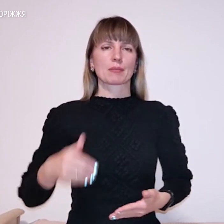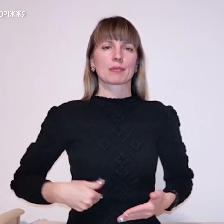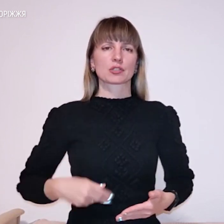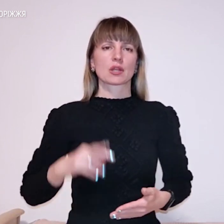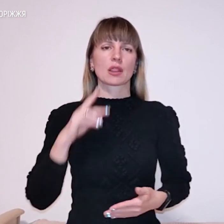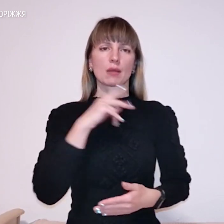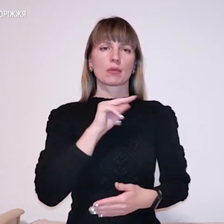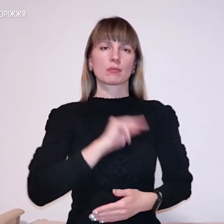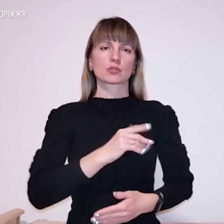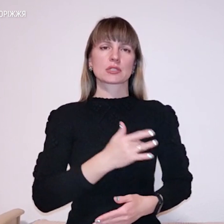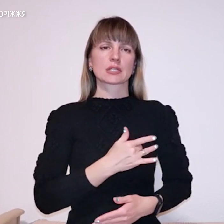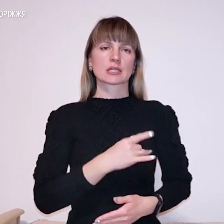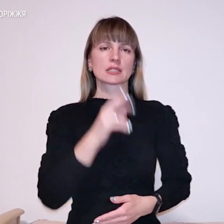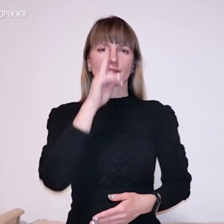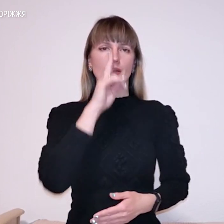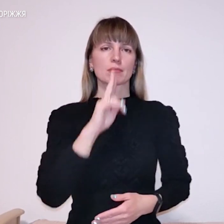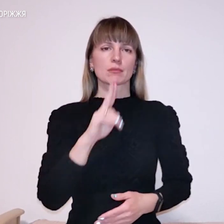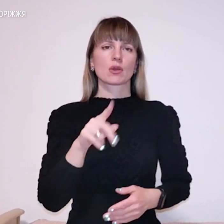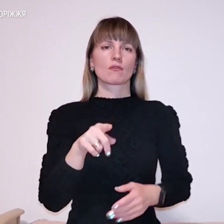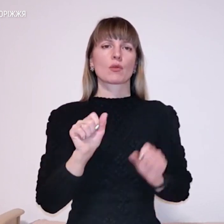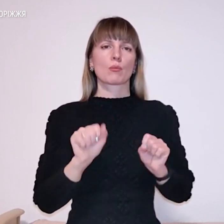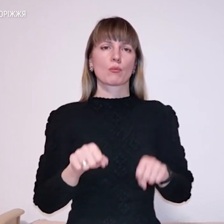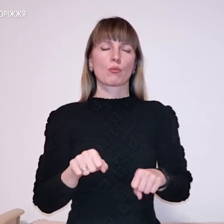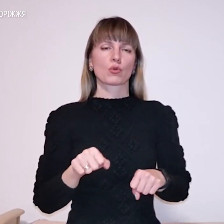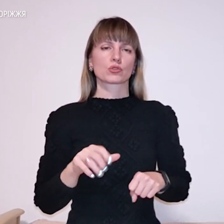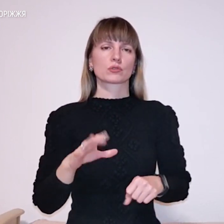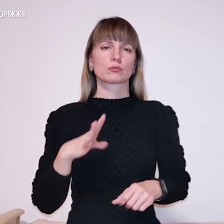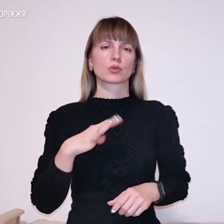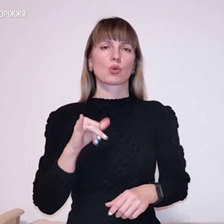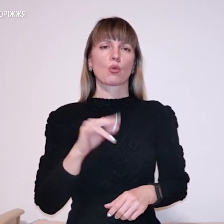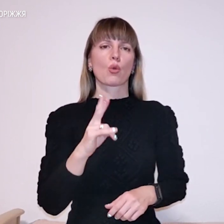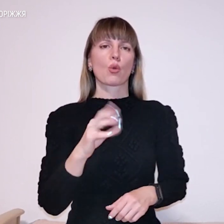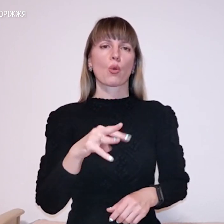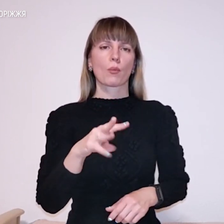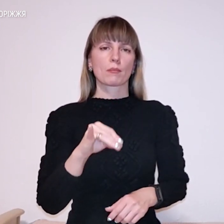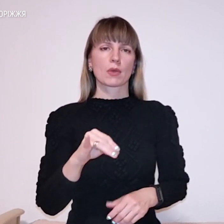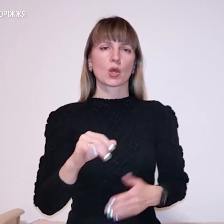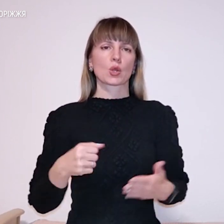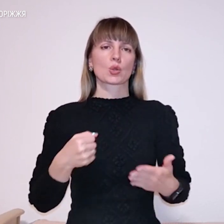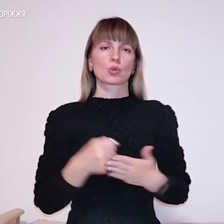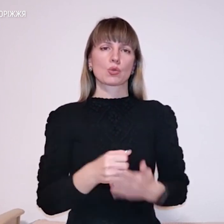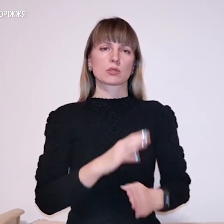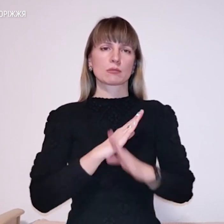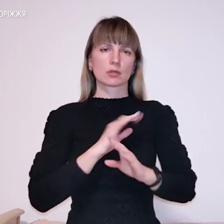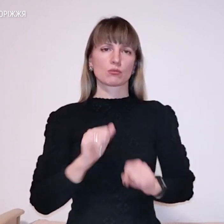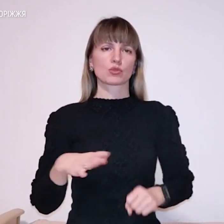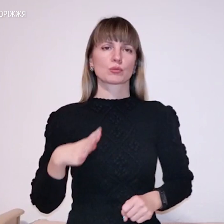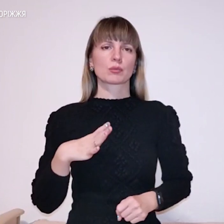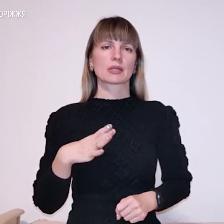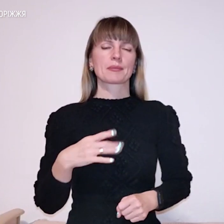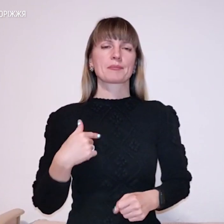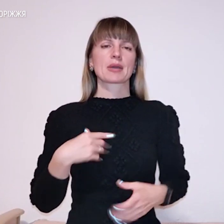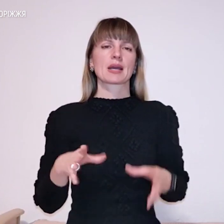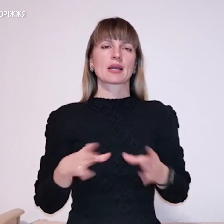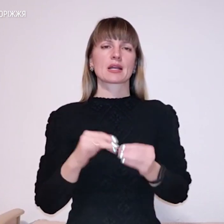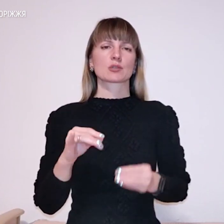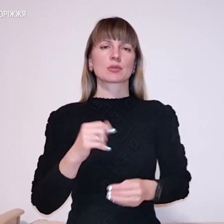серце. А за 2 місяці вона може впасти у кому і навіть аж до летального випадку. Ми разом із